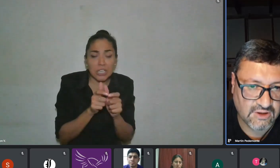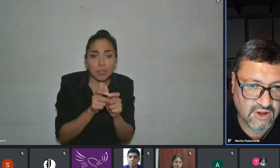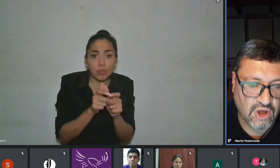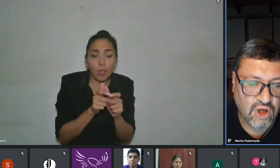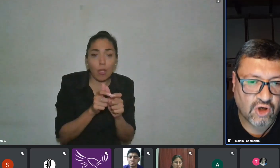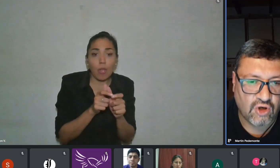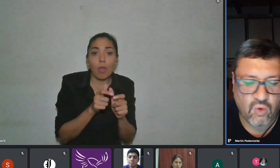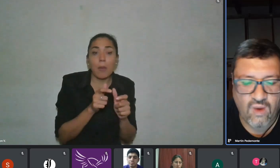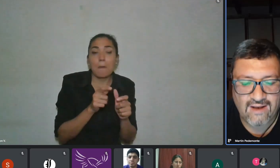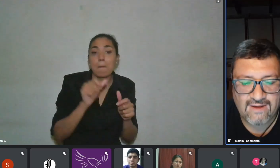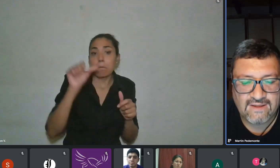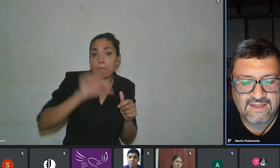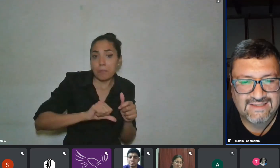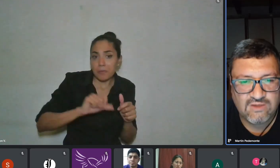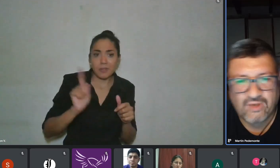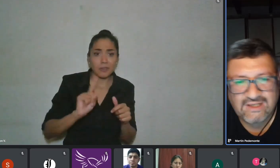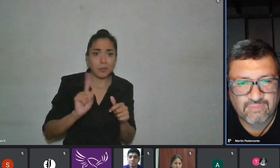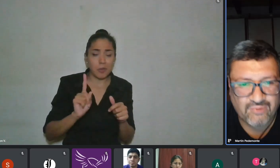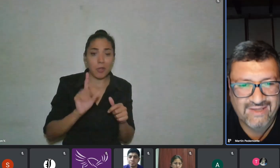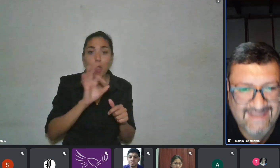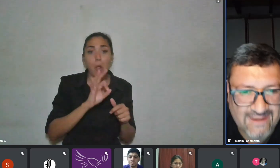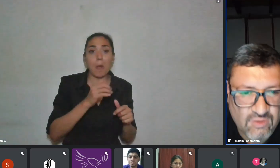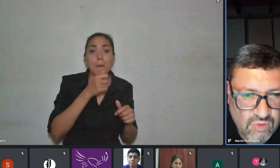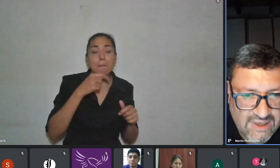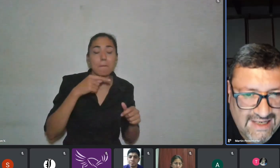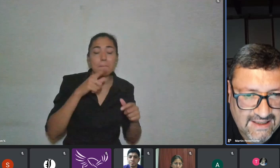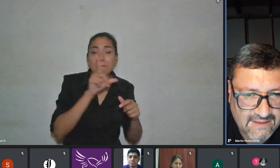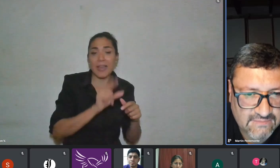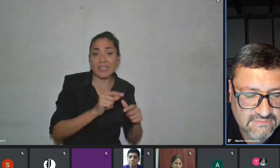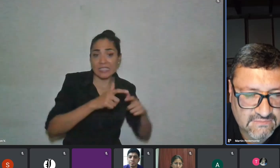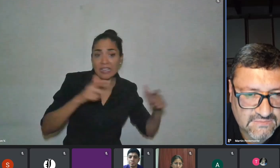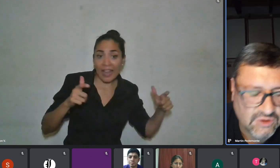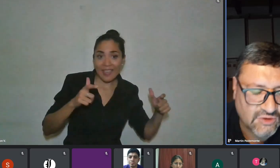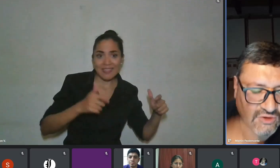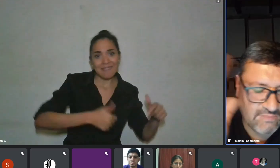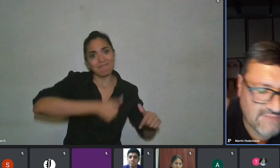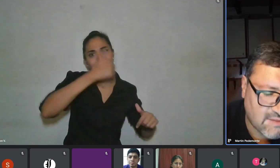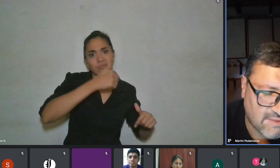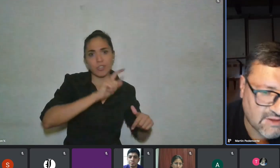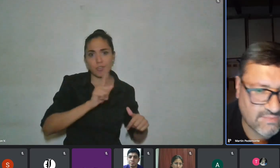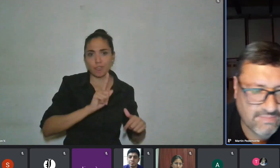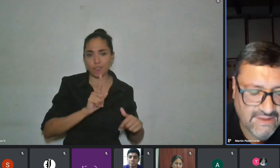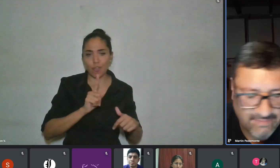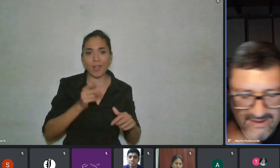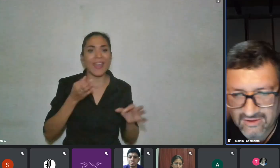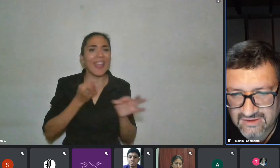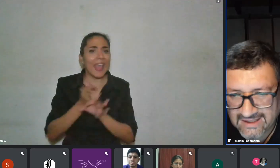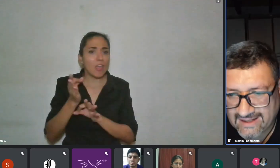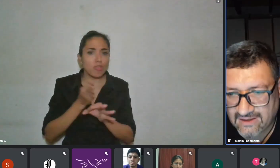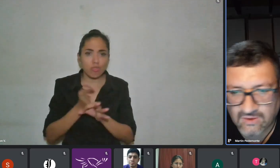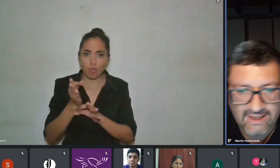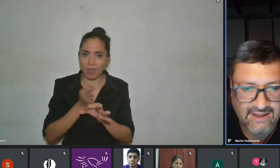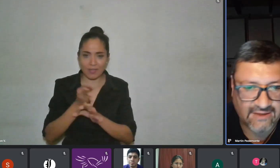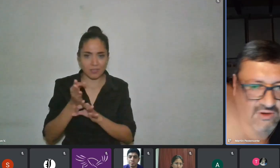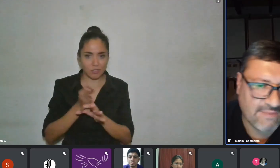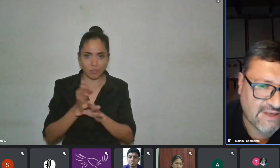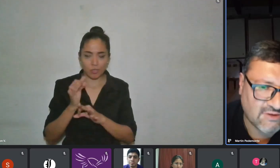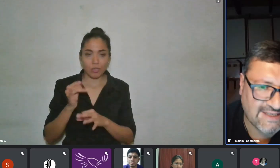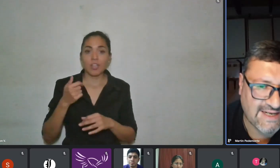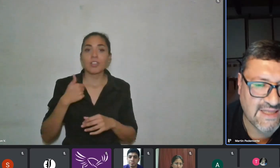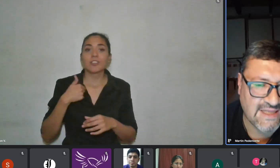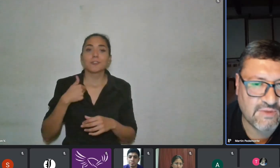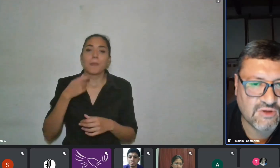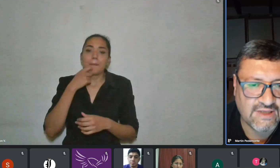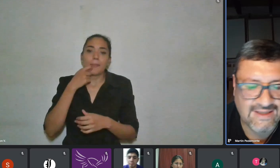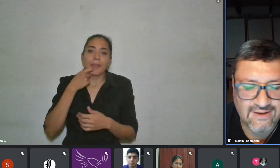educación. Con lo cual, si un poquito puede quedar como moraleja, yo no soy nadie para aconsejarlo, para